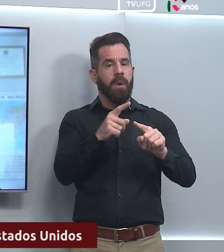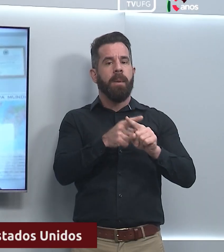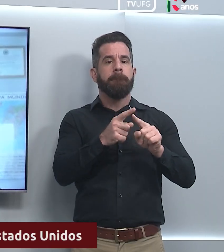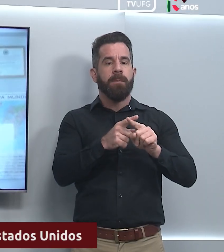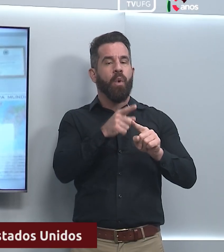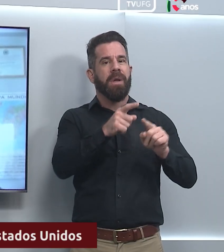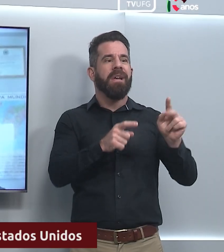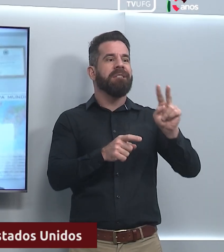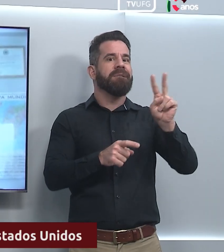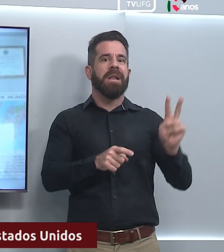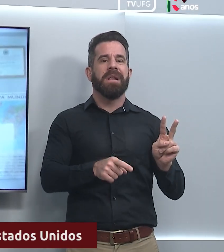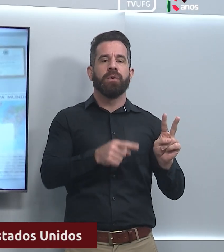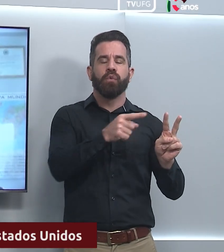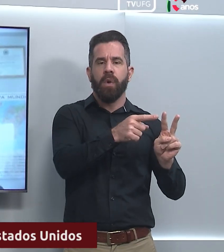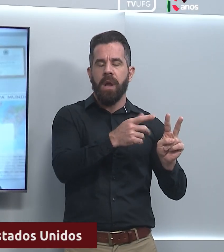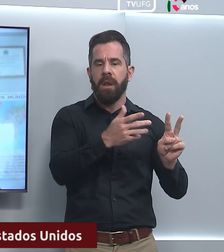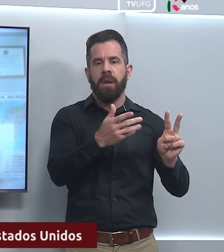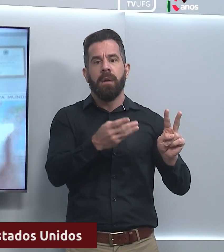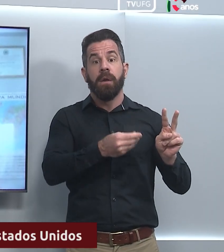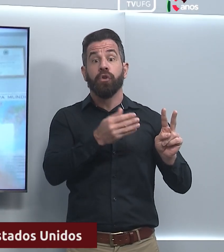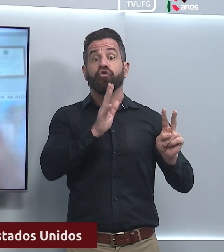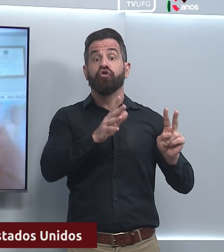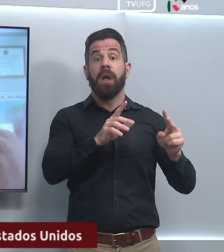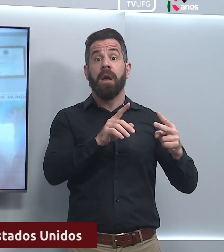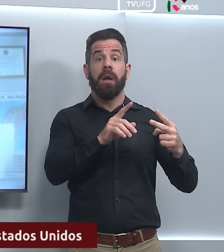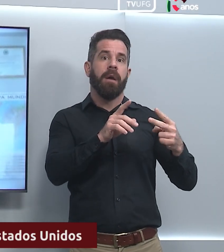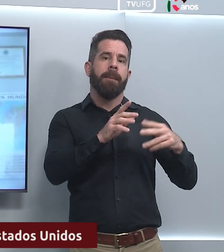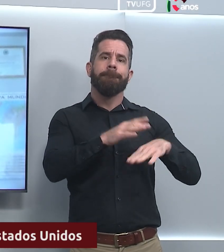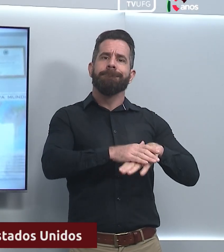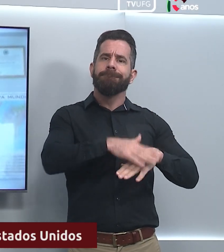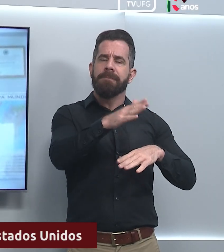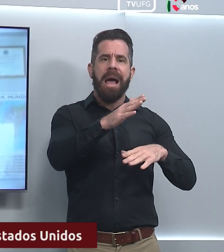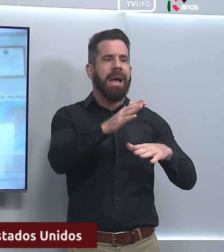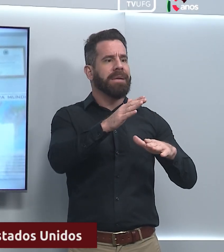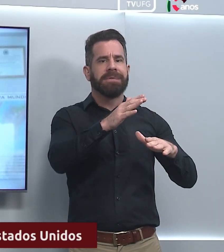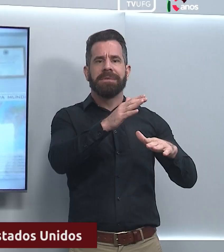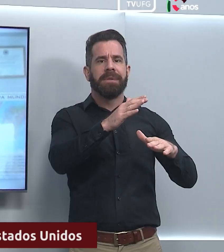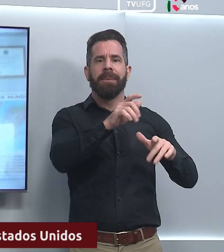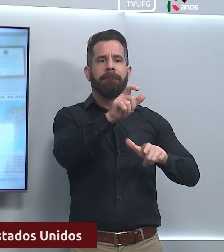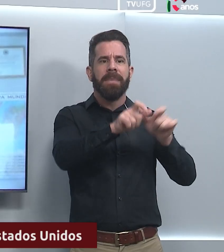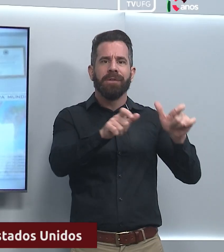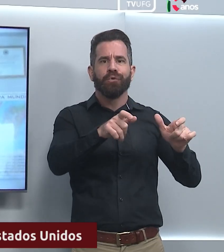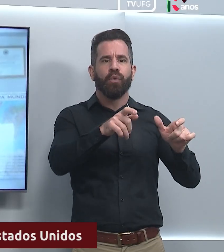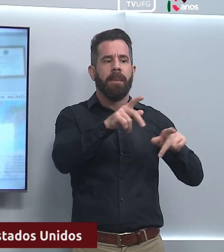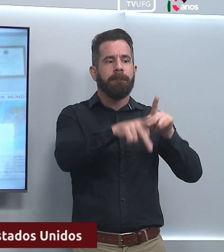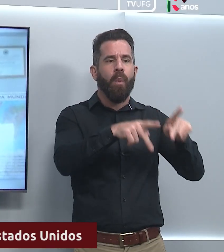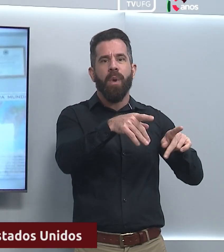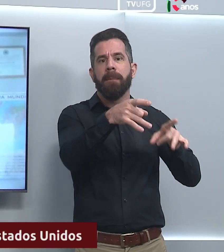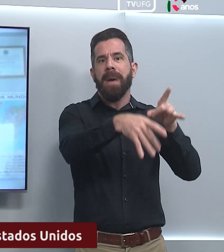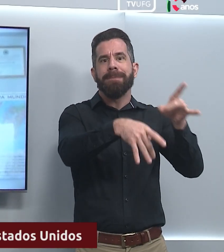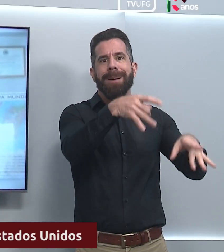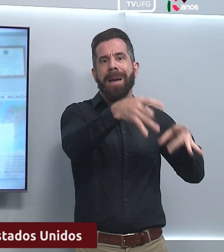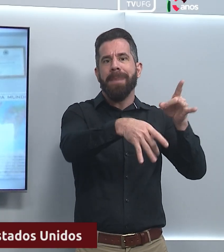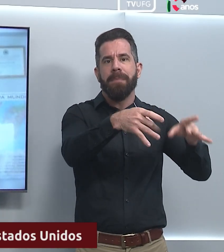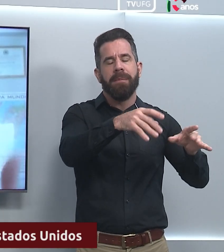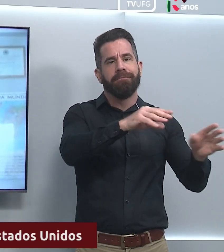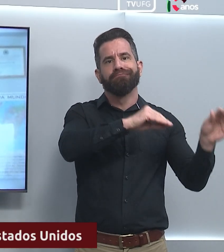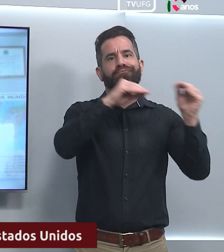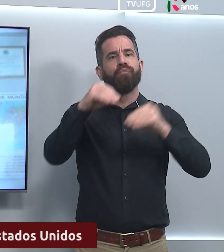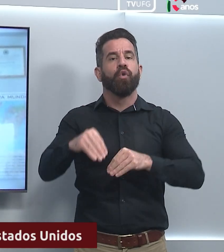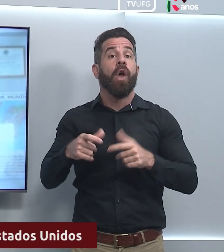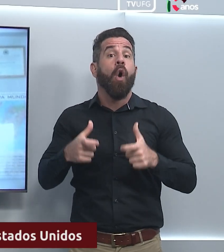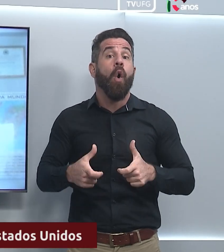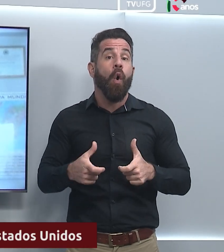Ela perde, é o segundo país a perder população. E um dos destinos principais é o Brasil. No